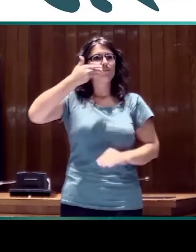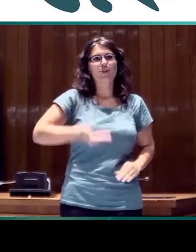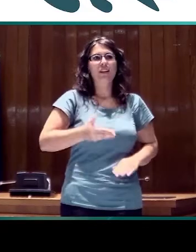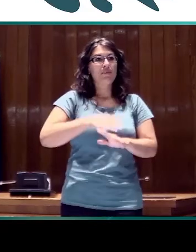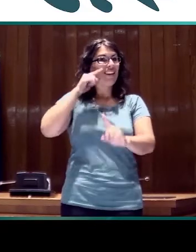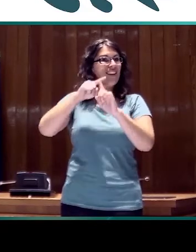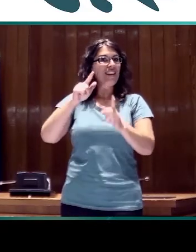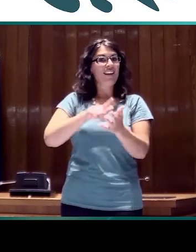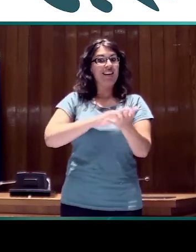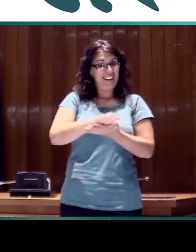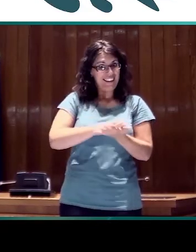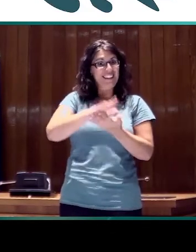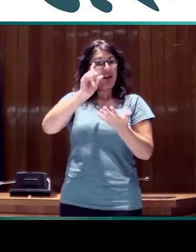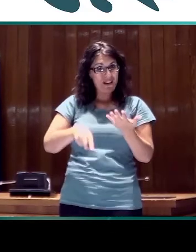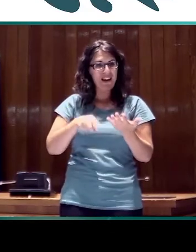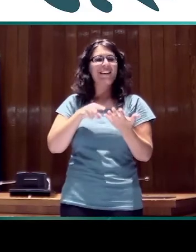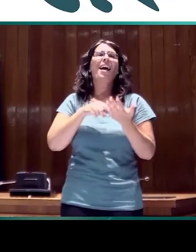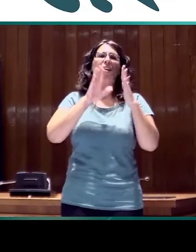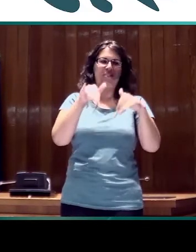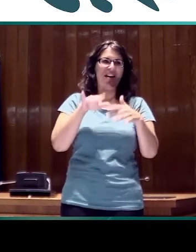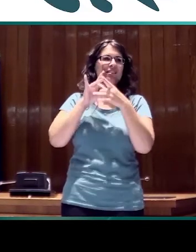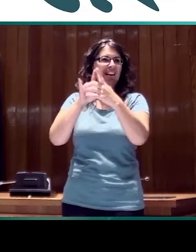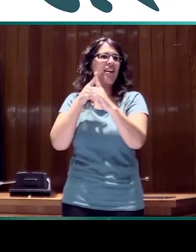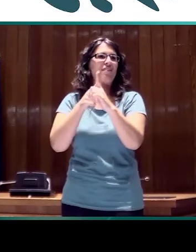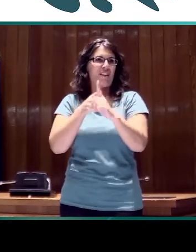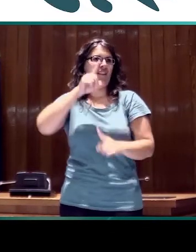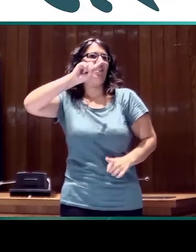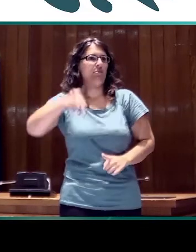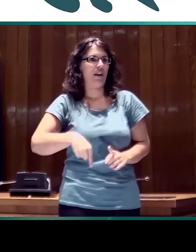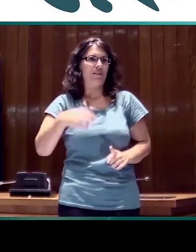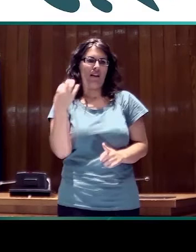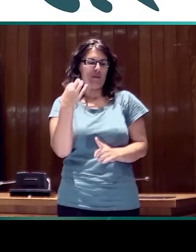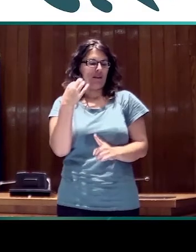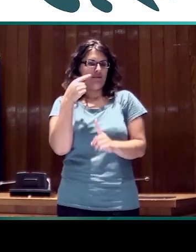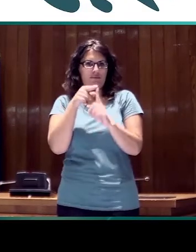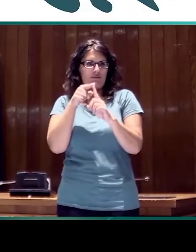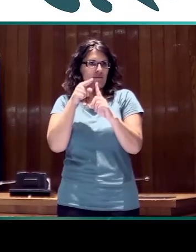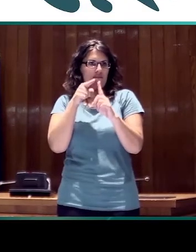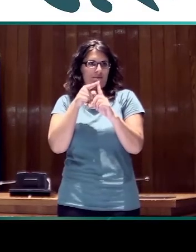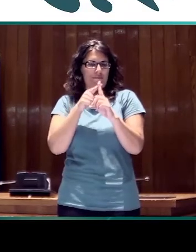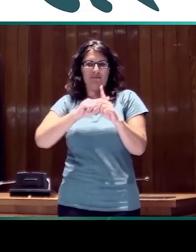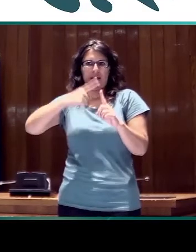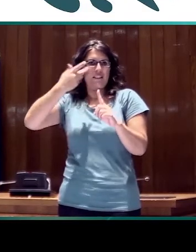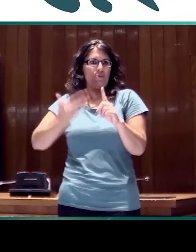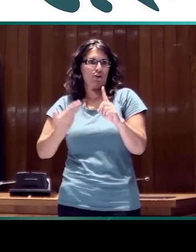española también sea una de las grandes referencias y tiene que ser una de las grandes referencias como lo es a nivel Planetario a nivel mundial